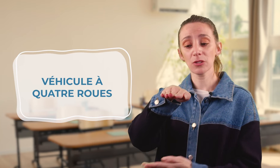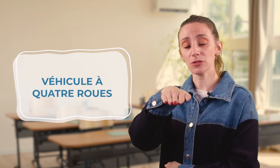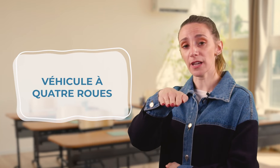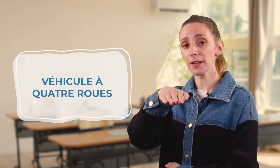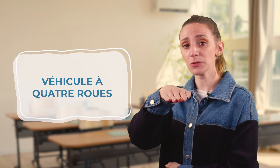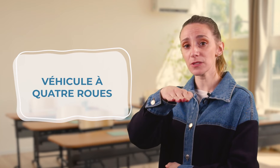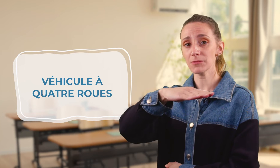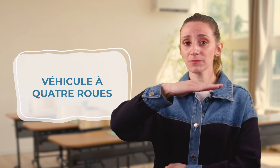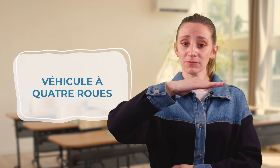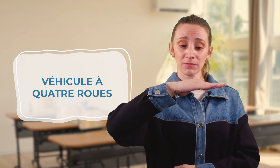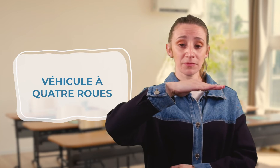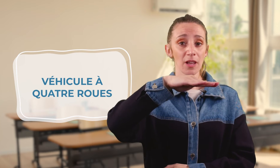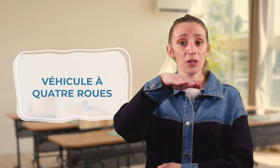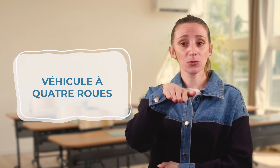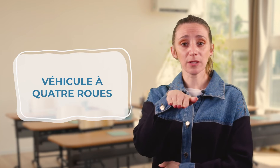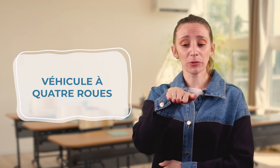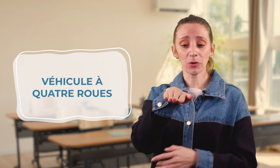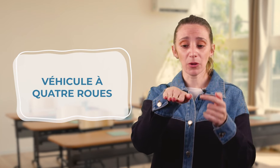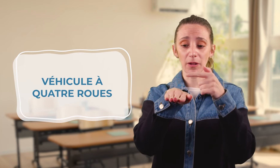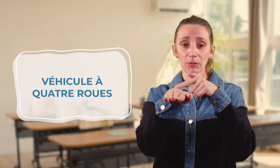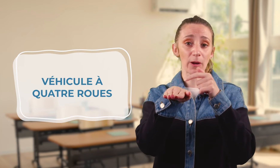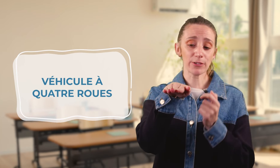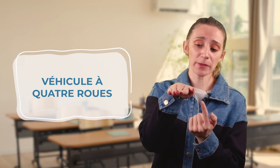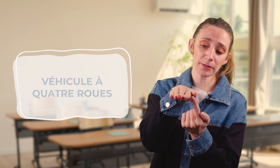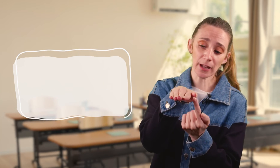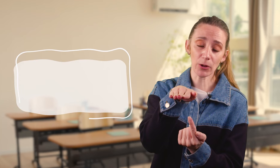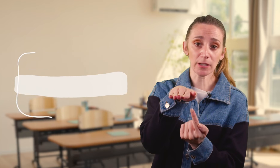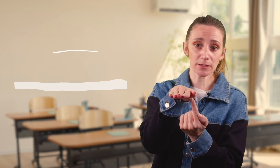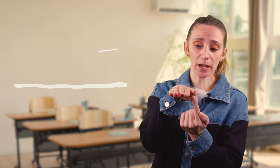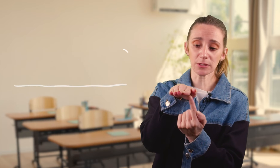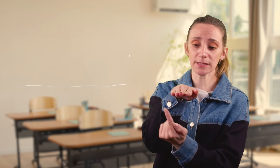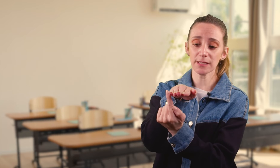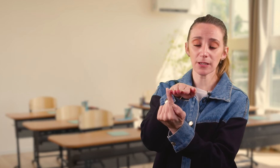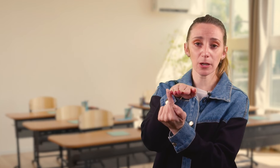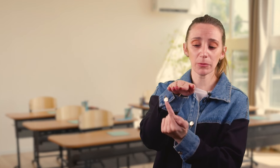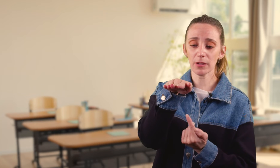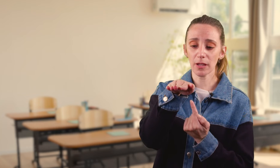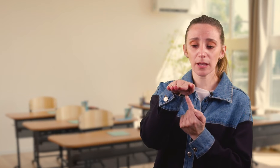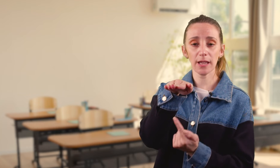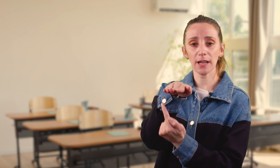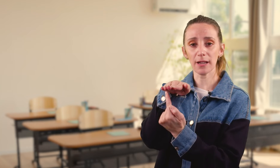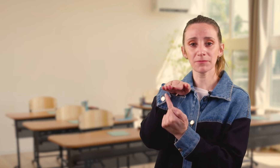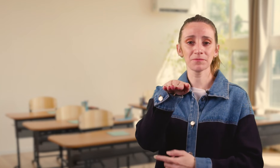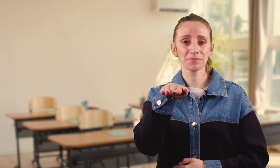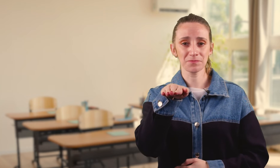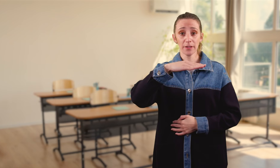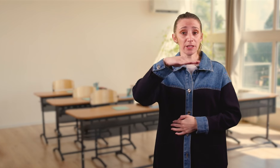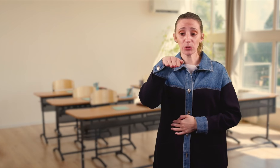se dira comme ceci. Tout simplement, on la voit bien, il y a la roue ici, hop, et là. Véhicule